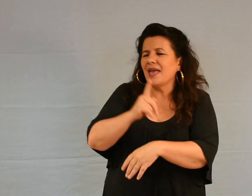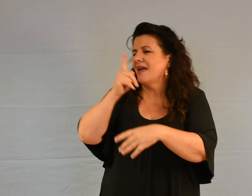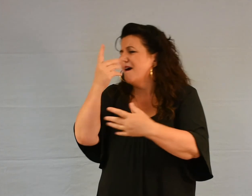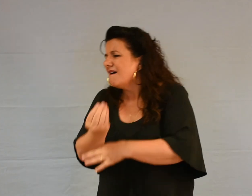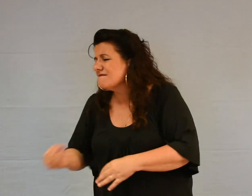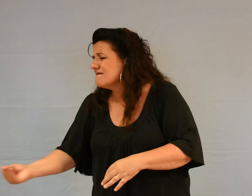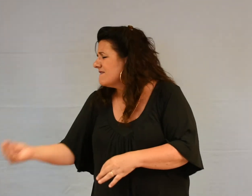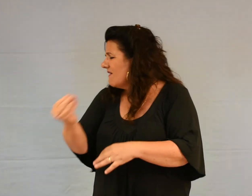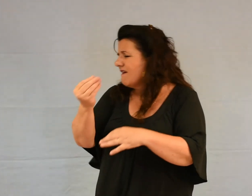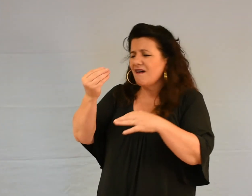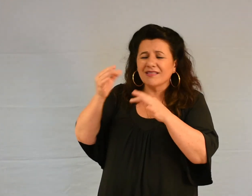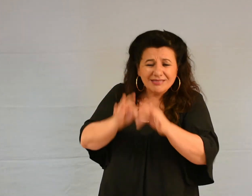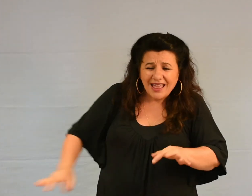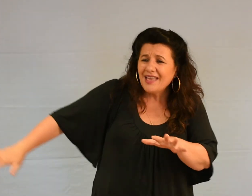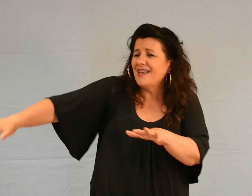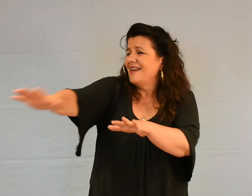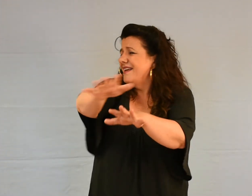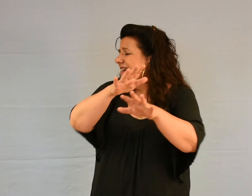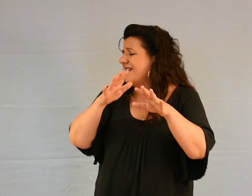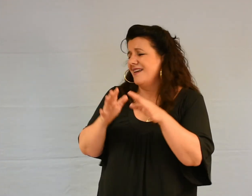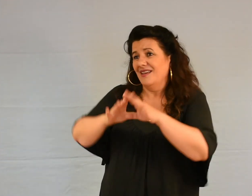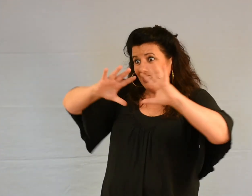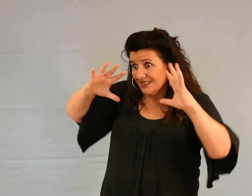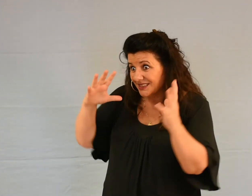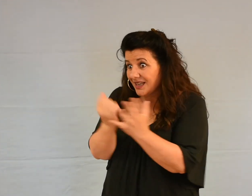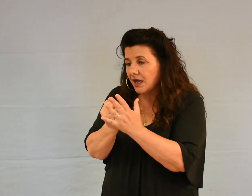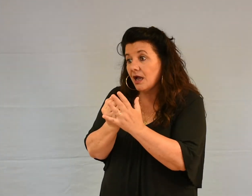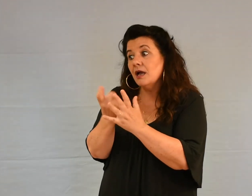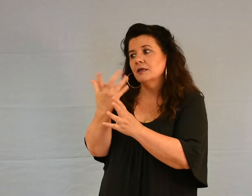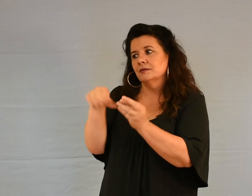enfants et terre, avec des persécutions.